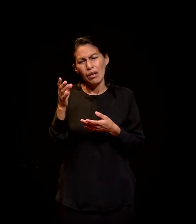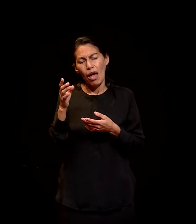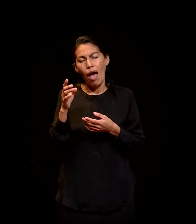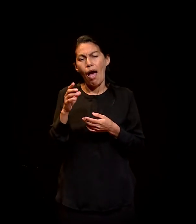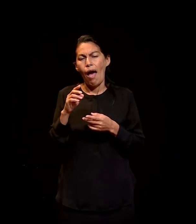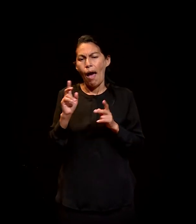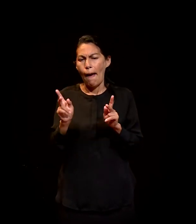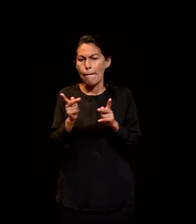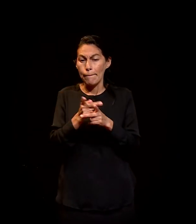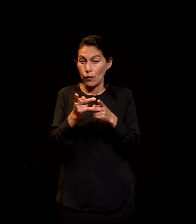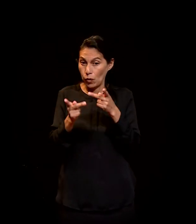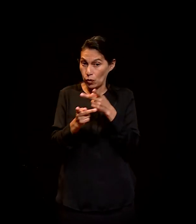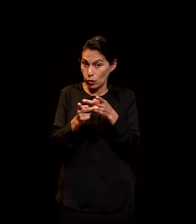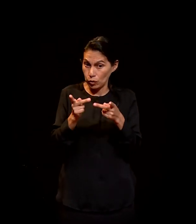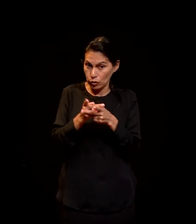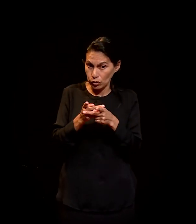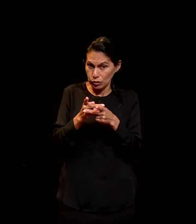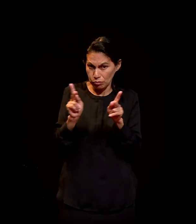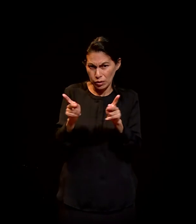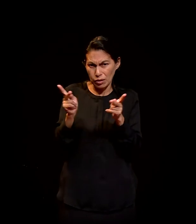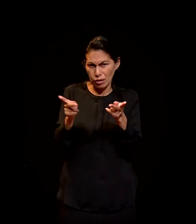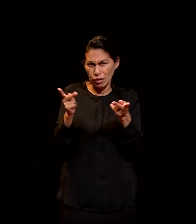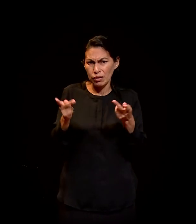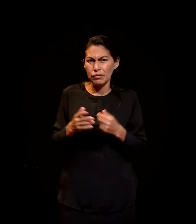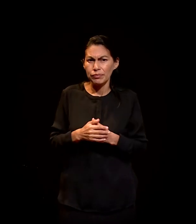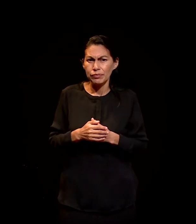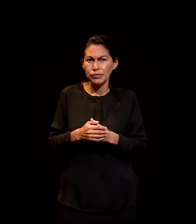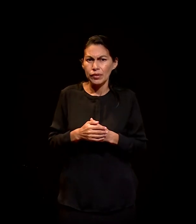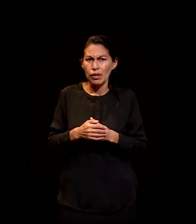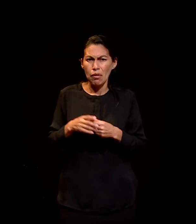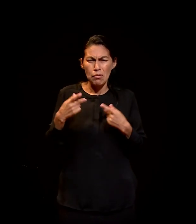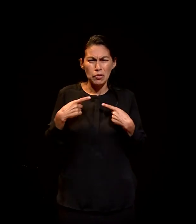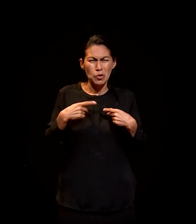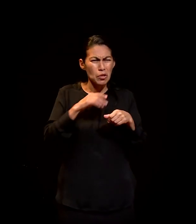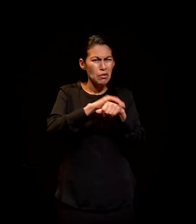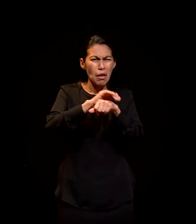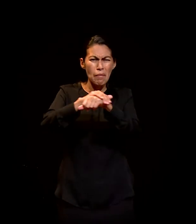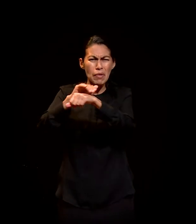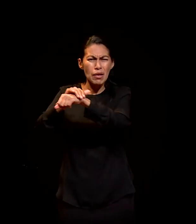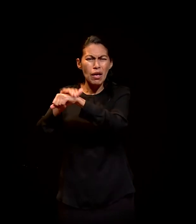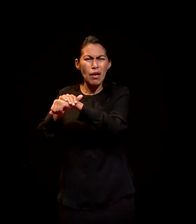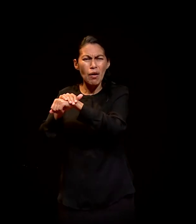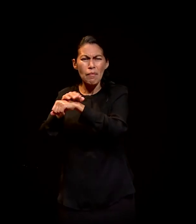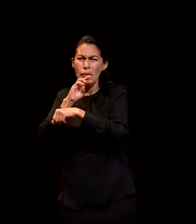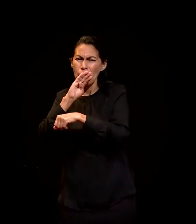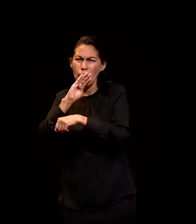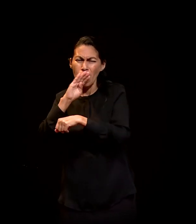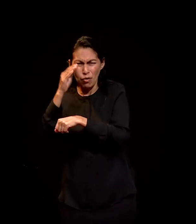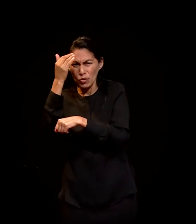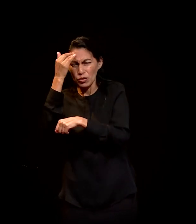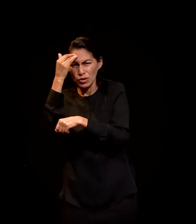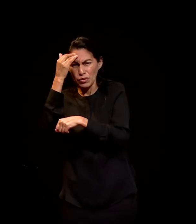marca y yo le ofrecí a todas las conocidas y así